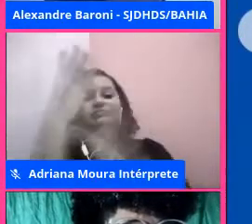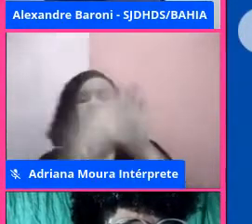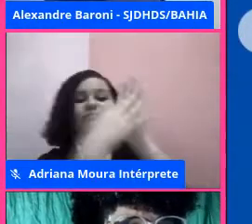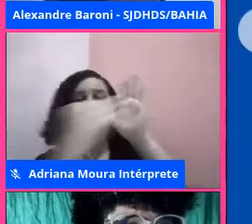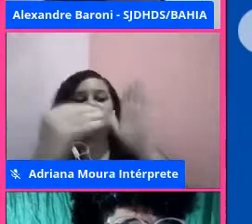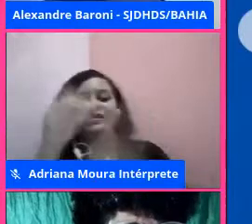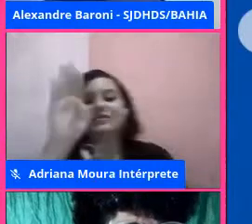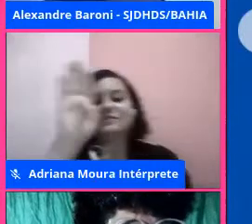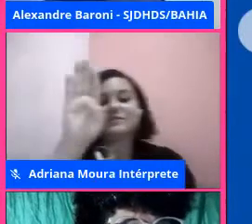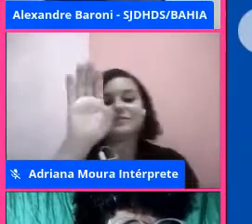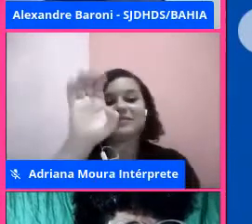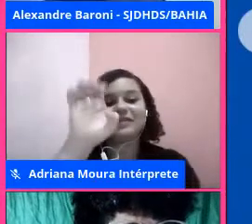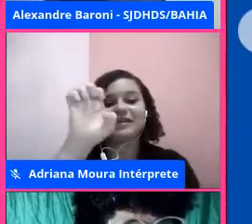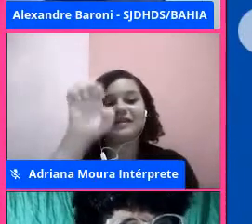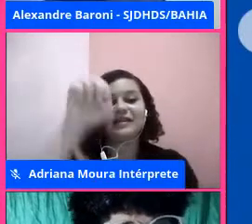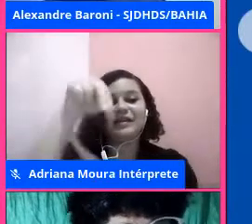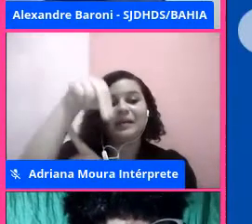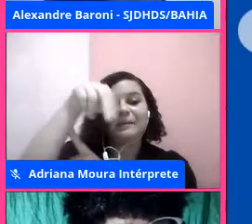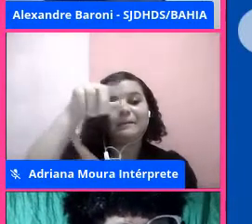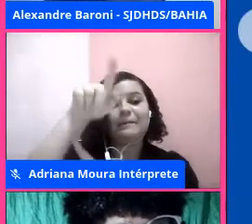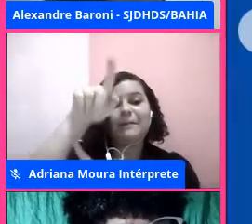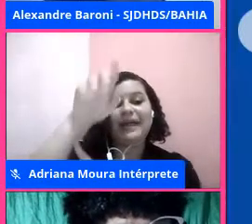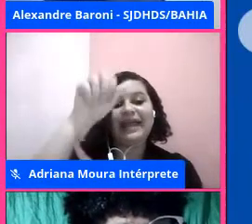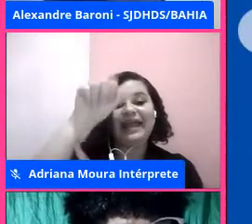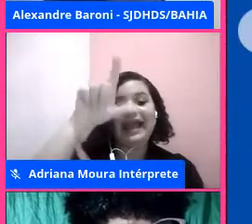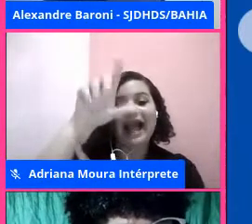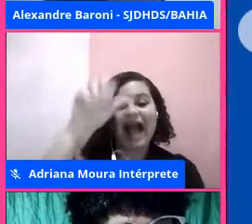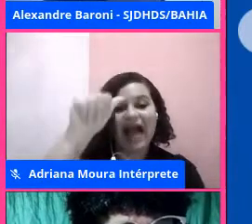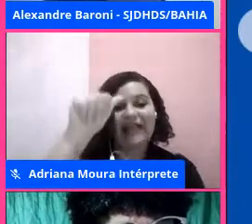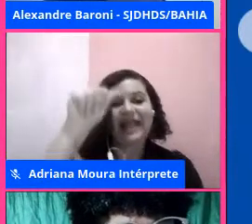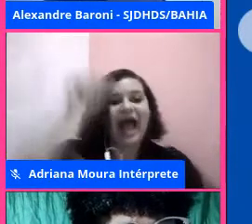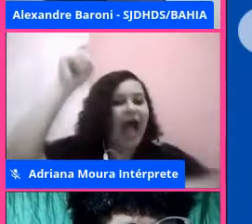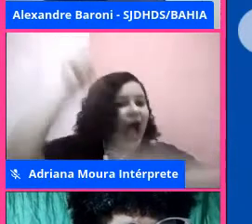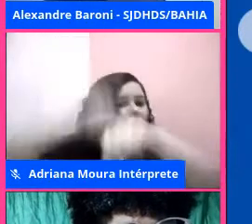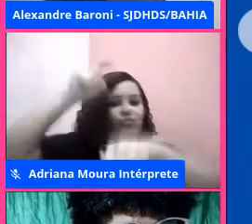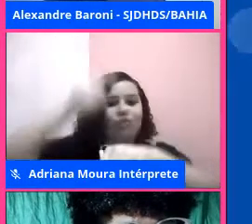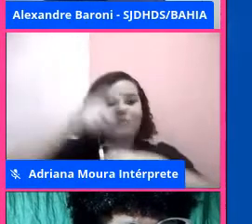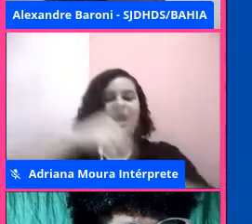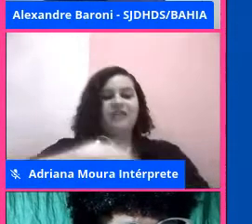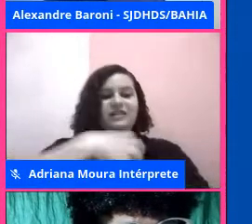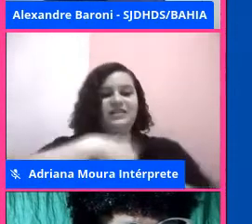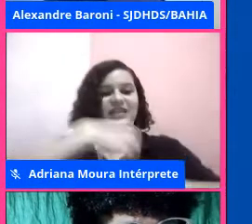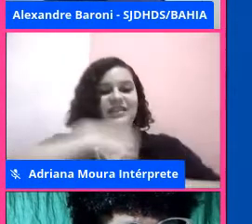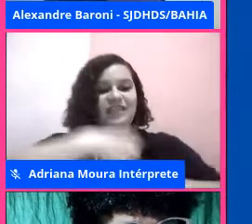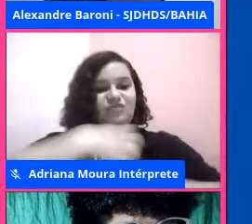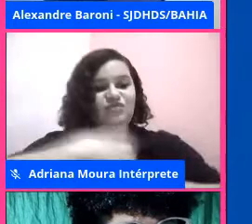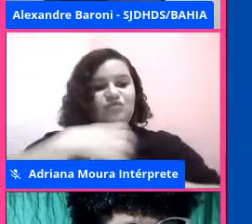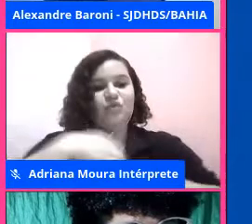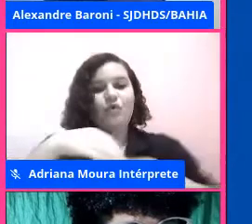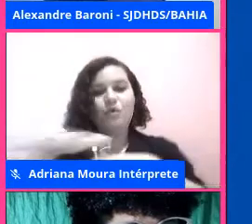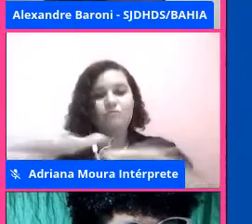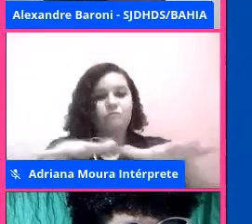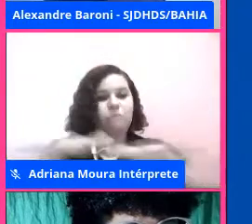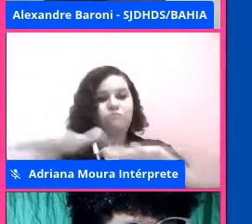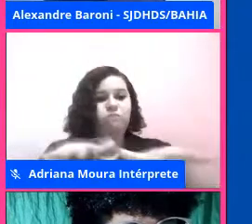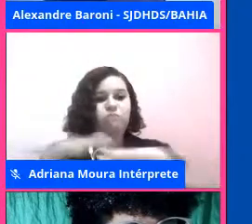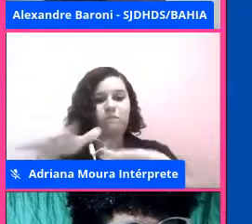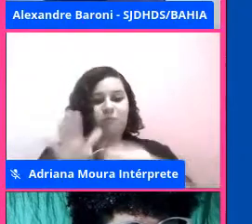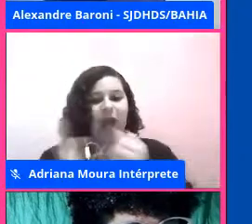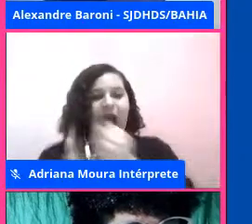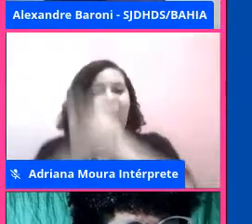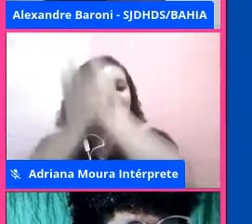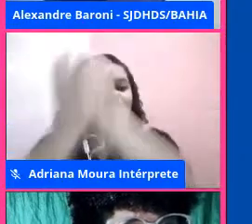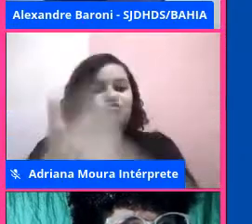bengala automatizada, que tem sensores que auxiliam a locomoção da pessoa